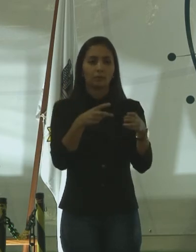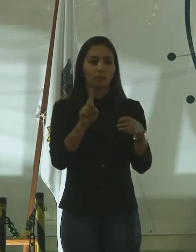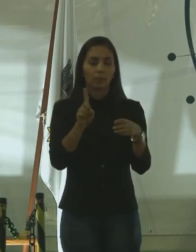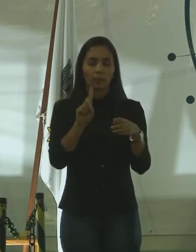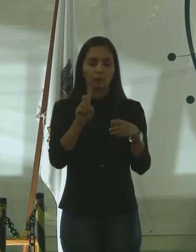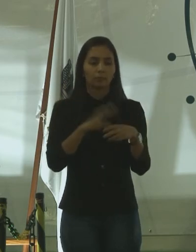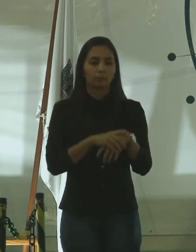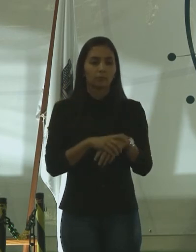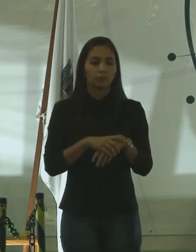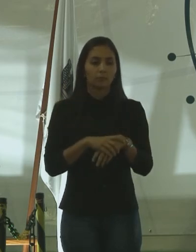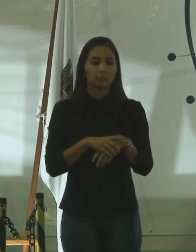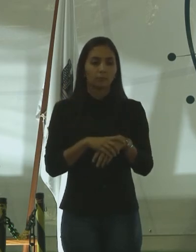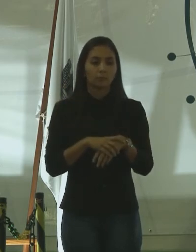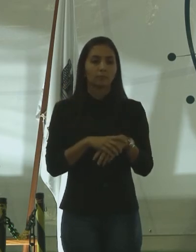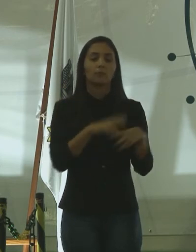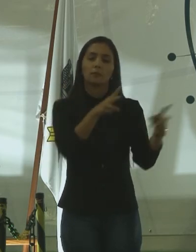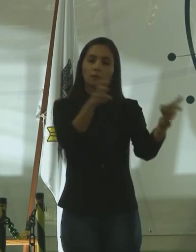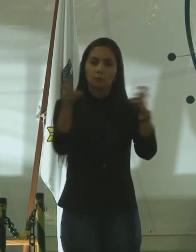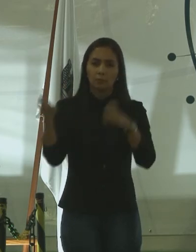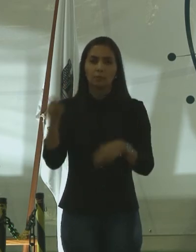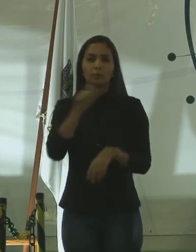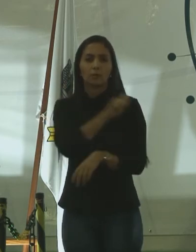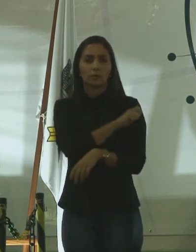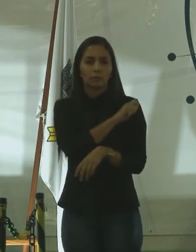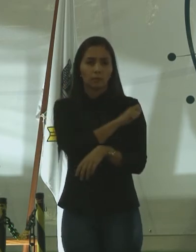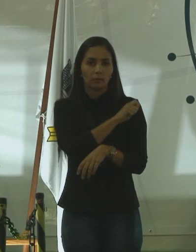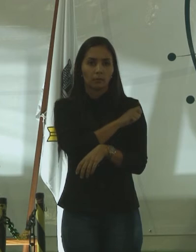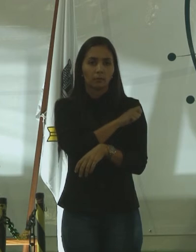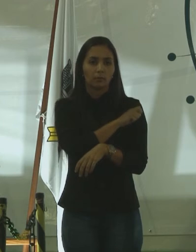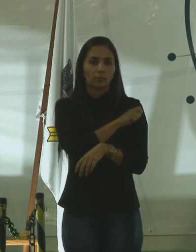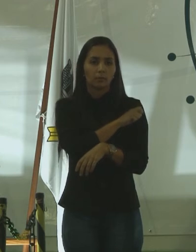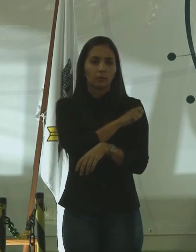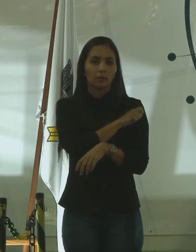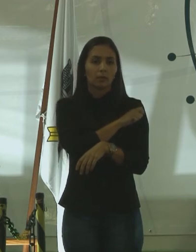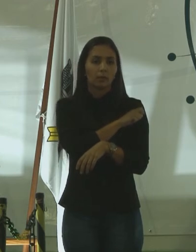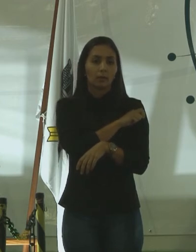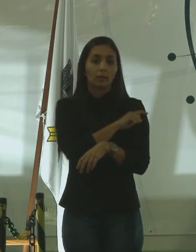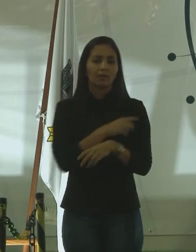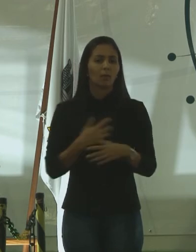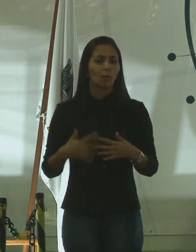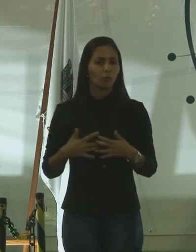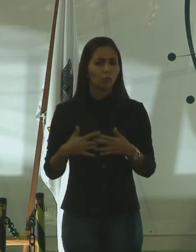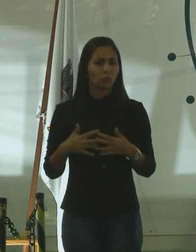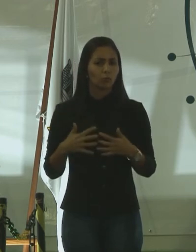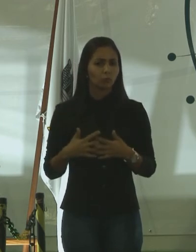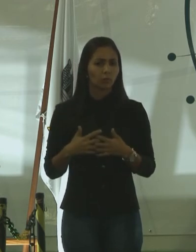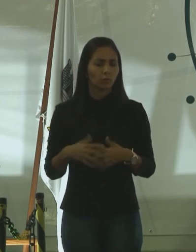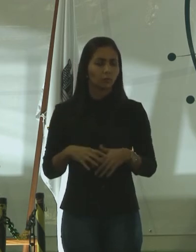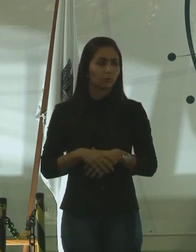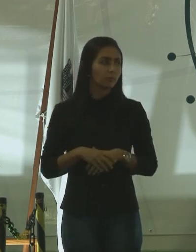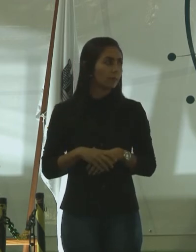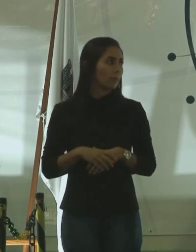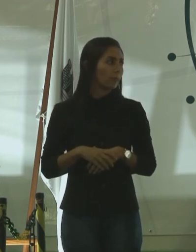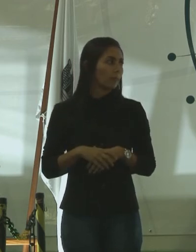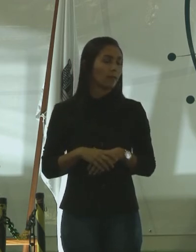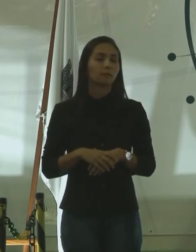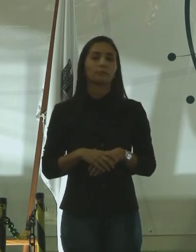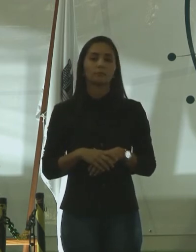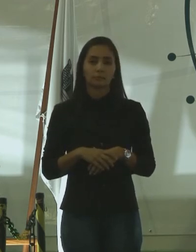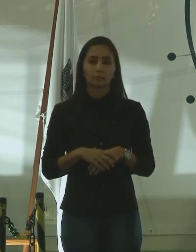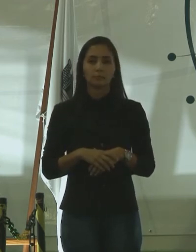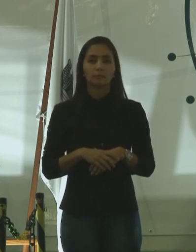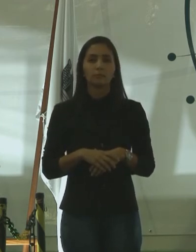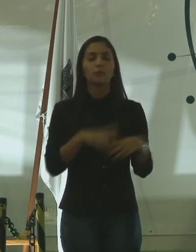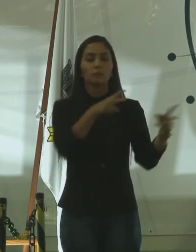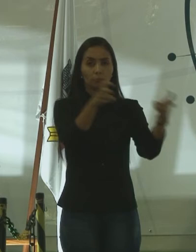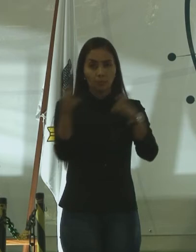abre essa escola para outras perspectivas de aprendizagem e desenvolvimento, a gente tem tornado essa escola uma escola